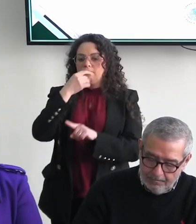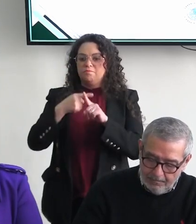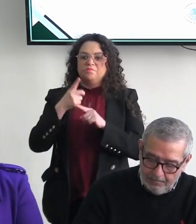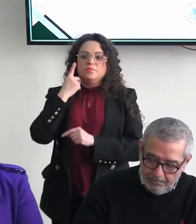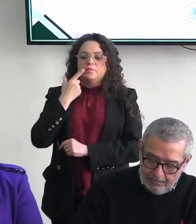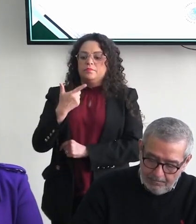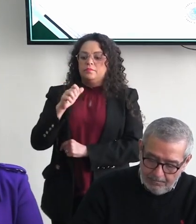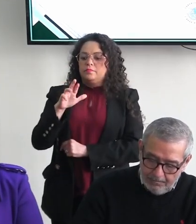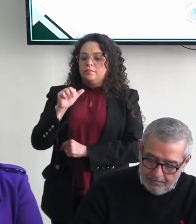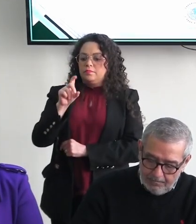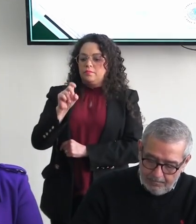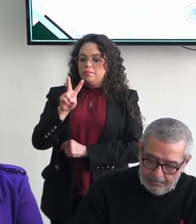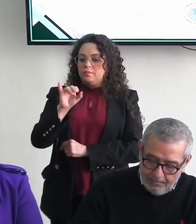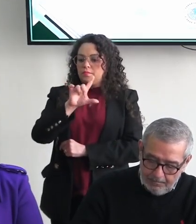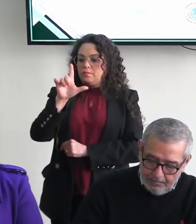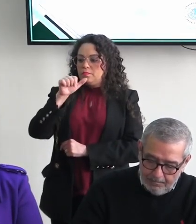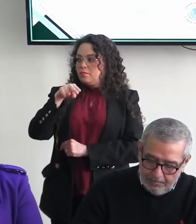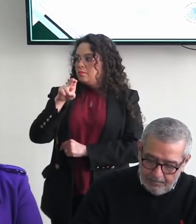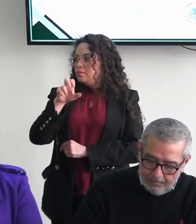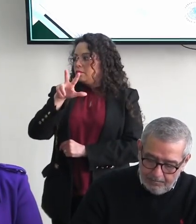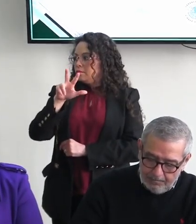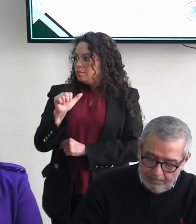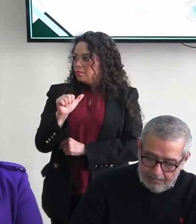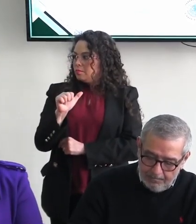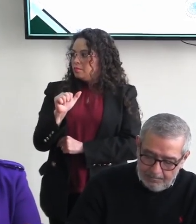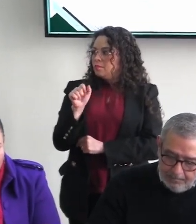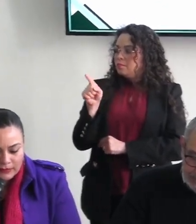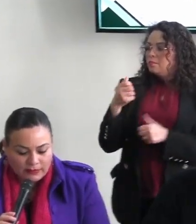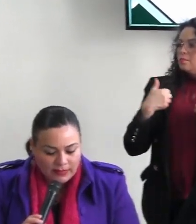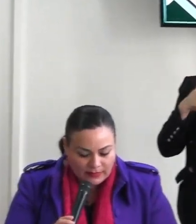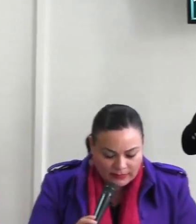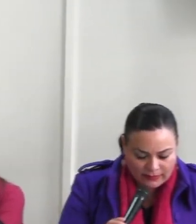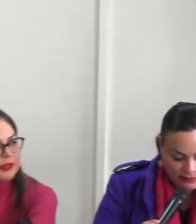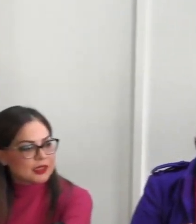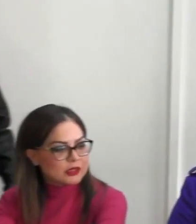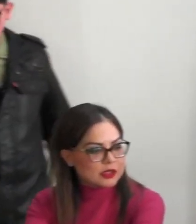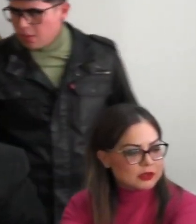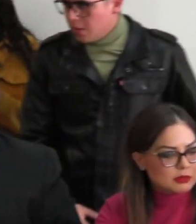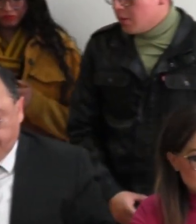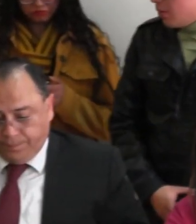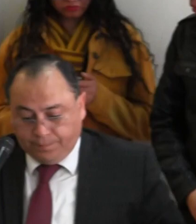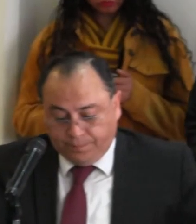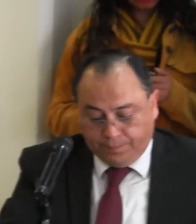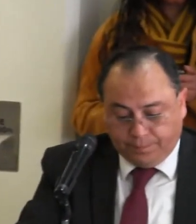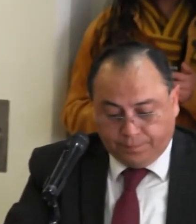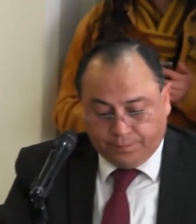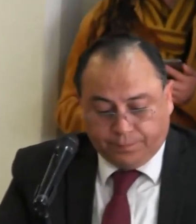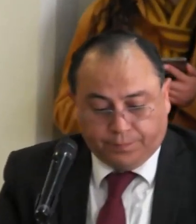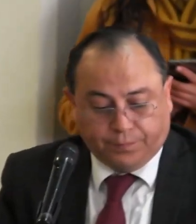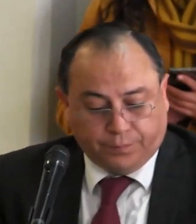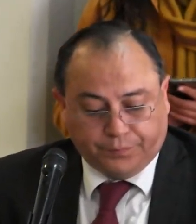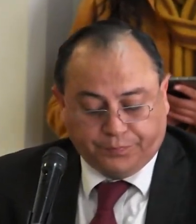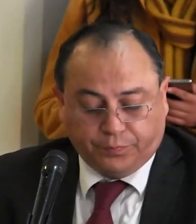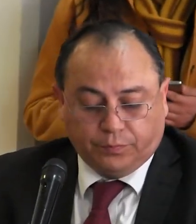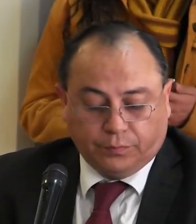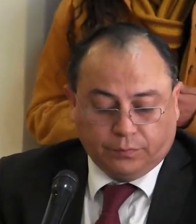Villanueva por definición del grupo parlamentario de la